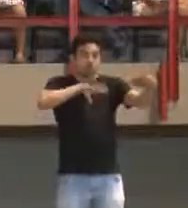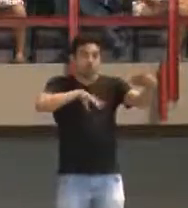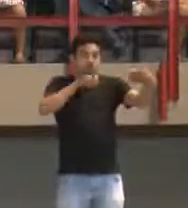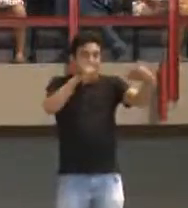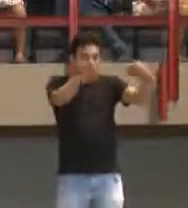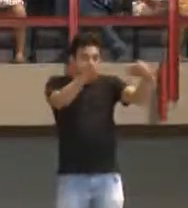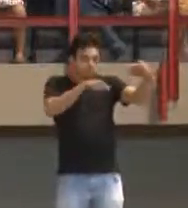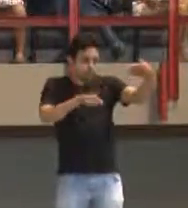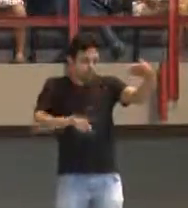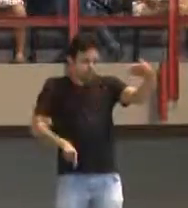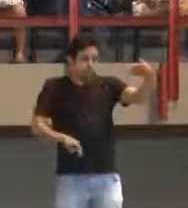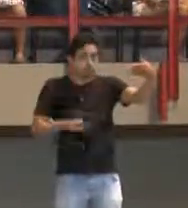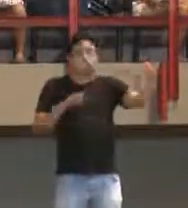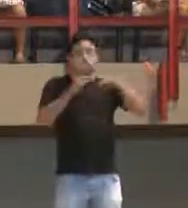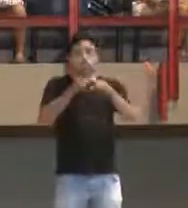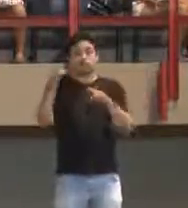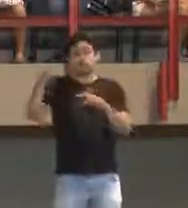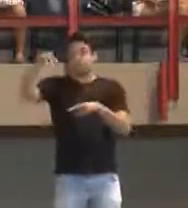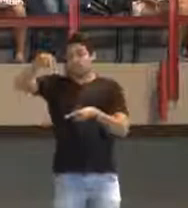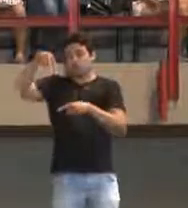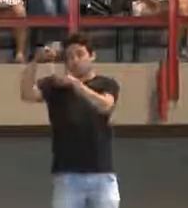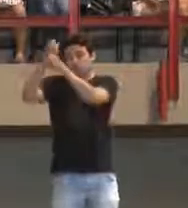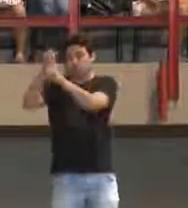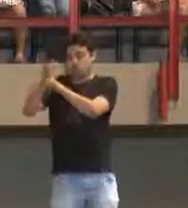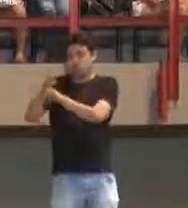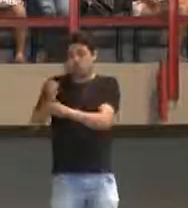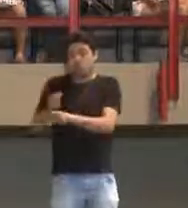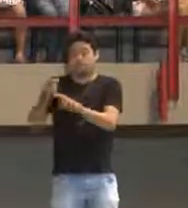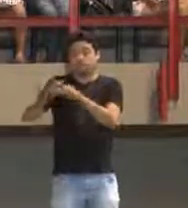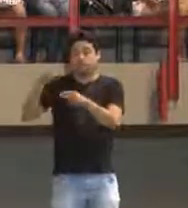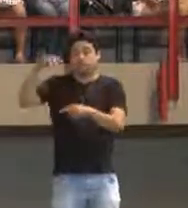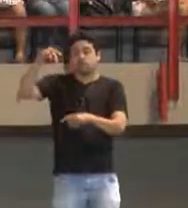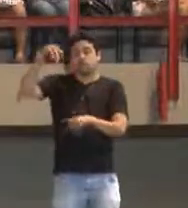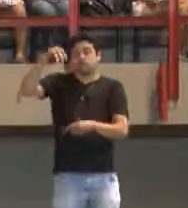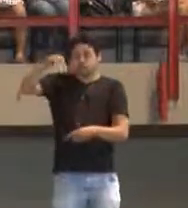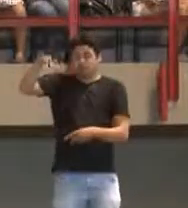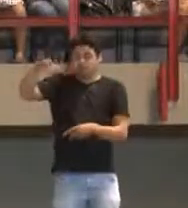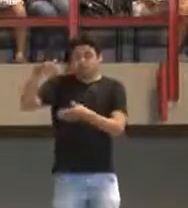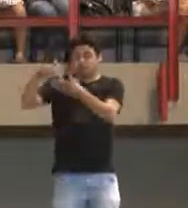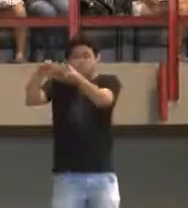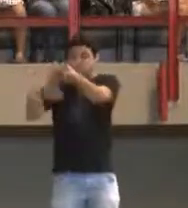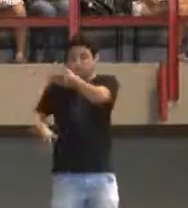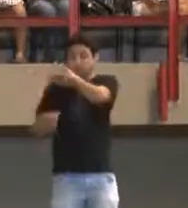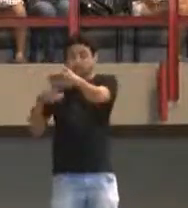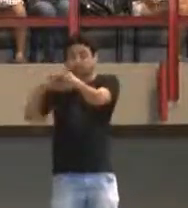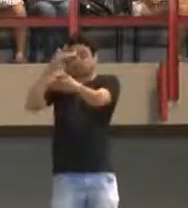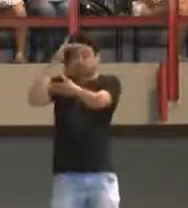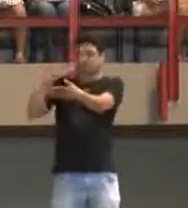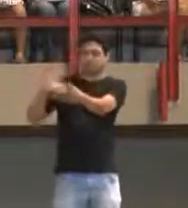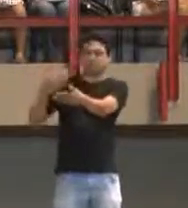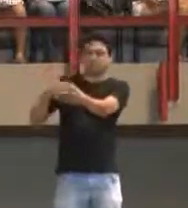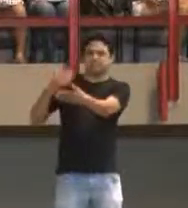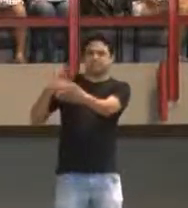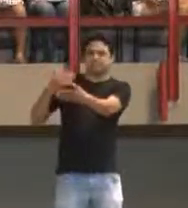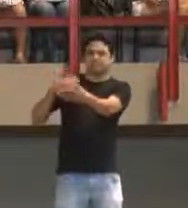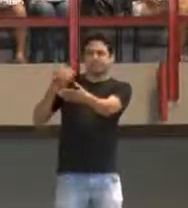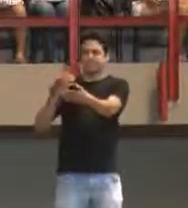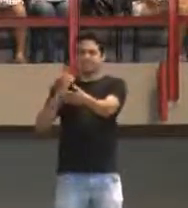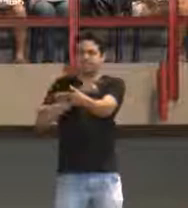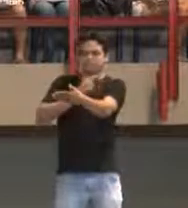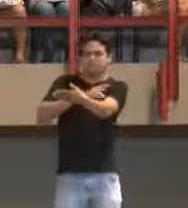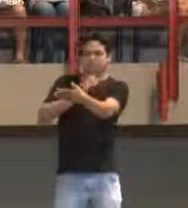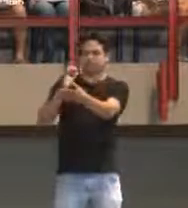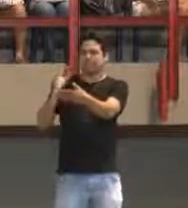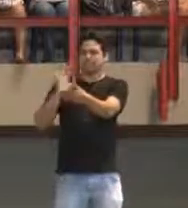Porque se você começar a fazer pela prova de matemática, que a prova de matemática é aquela prova que geralmente a turma tem mais medo, né? Eu tenho medo